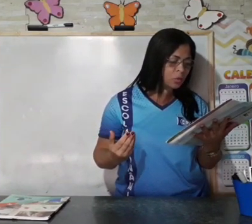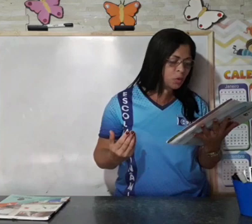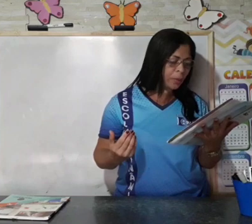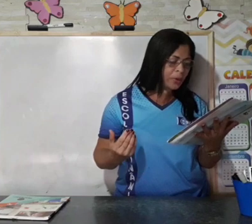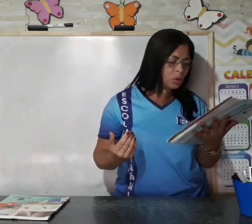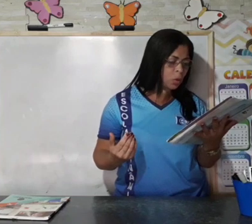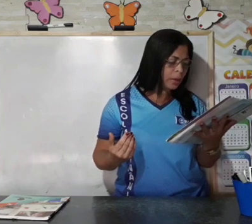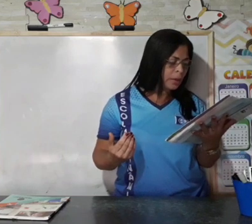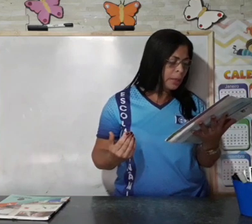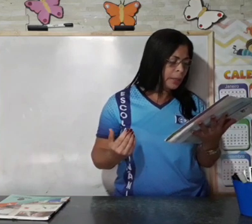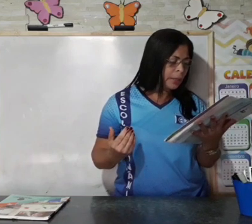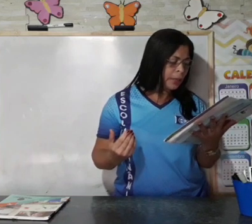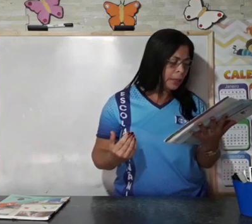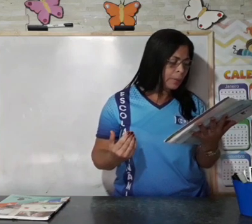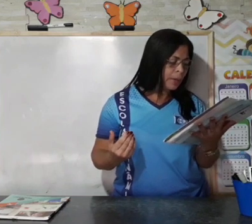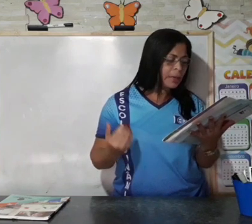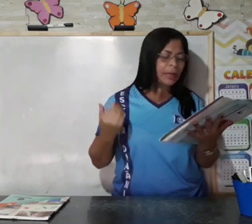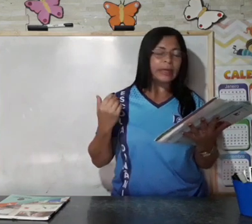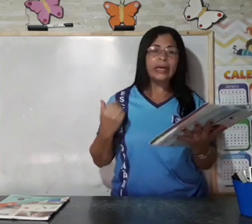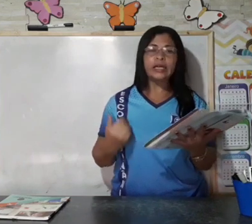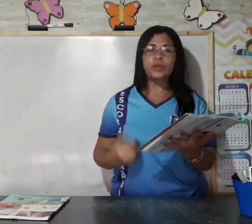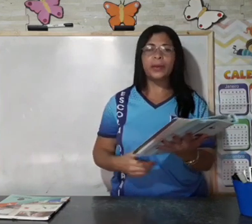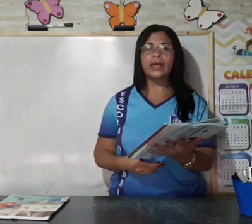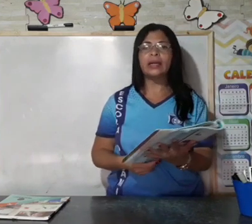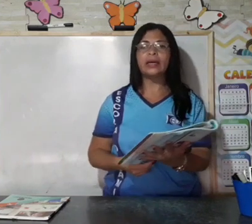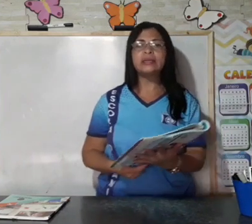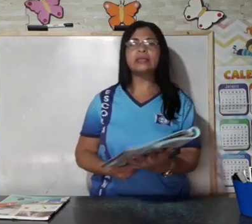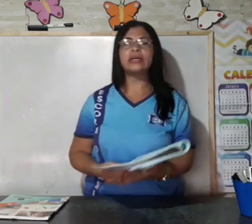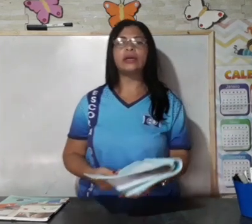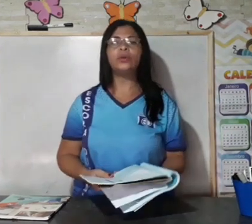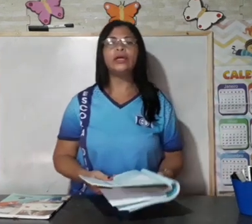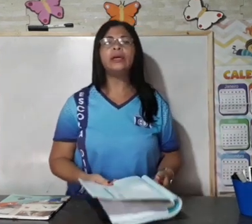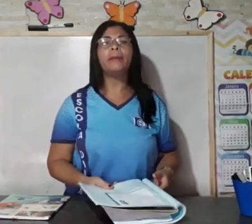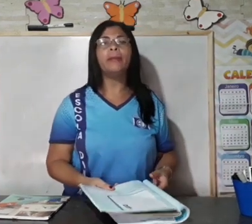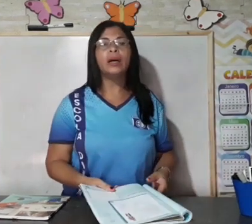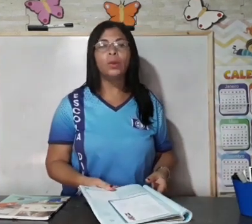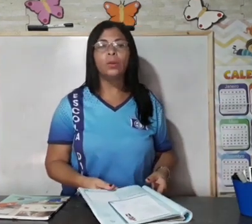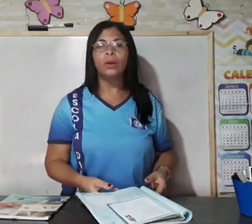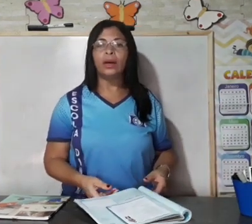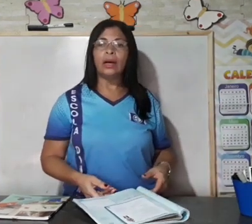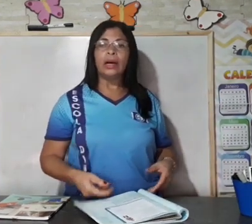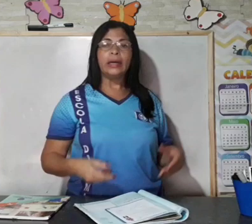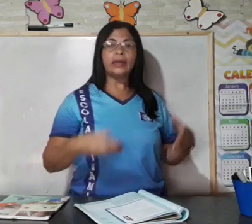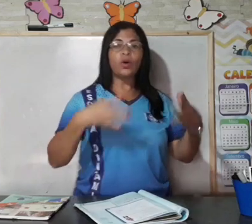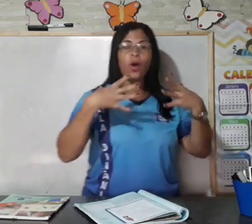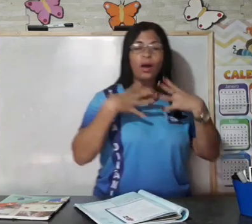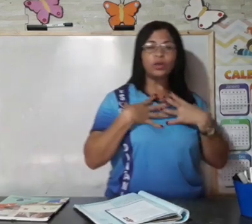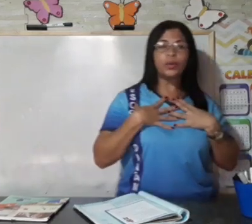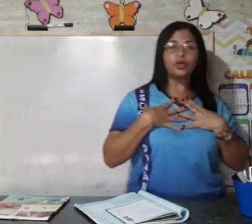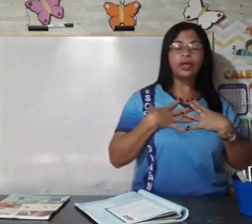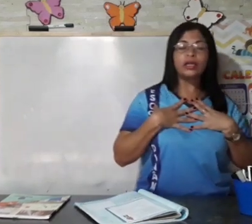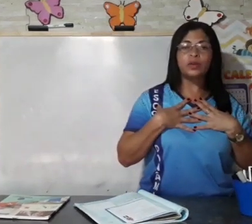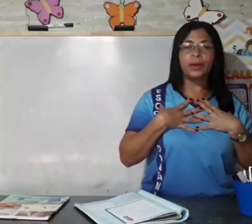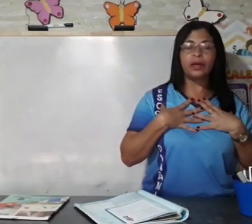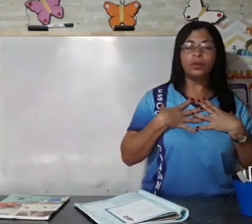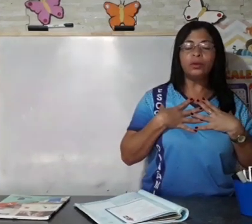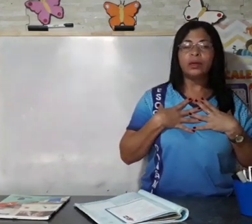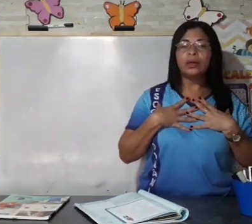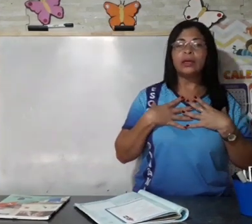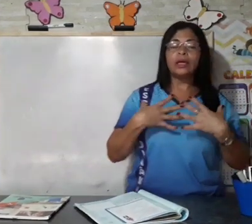de uma pessoa que ama e respeita seu irmão. Então, qual é o tipo de respeito que